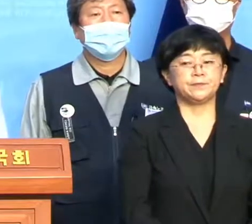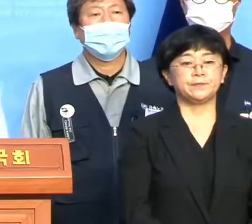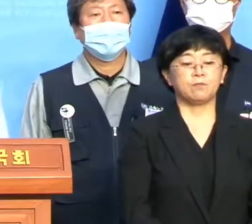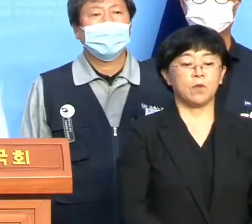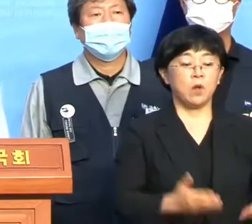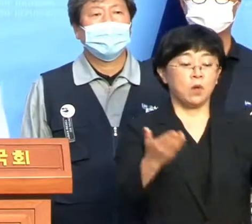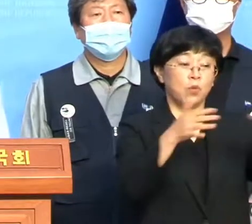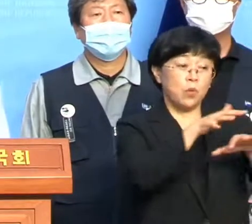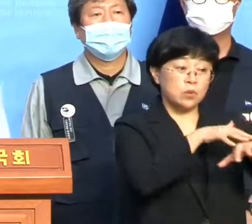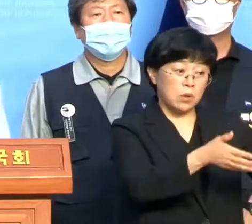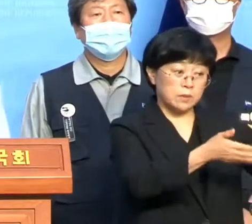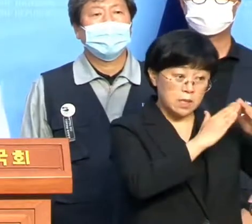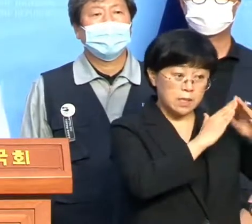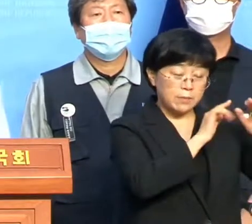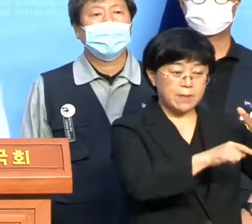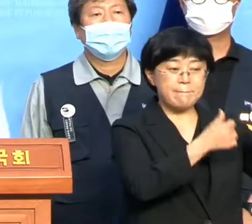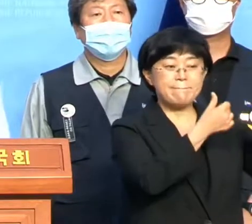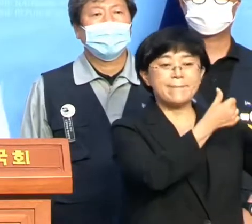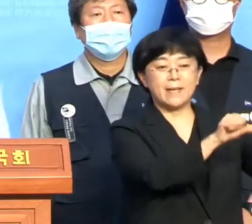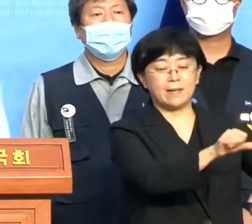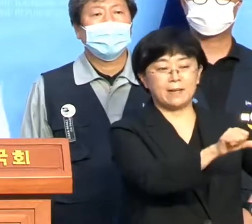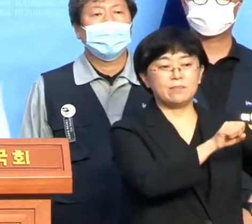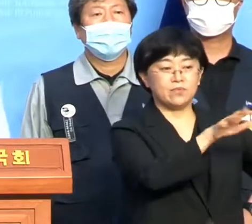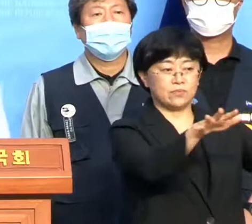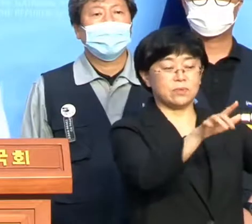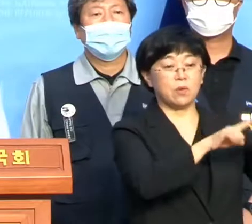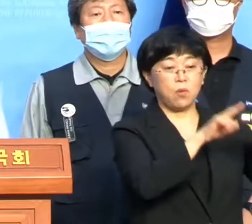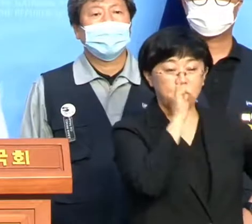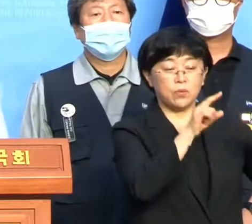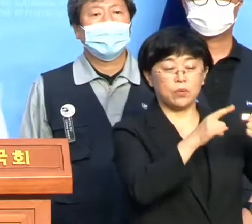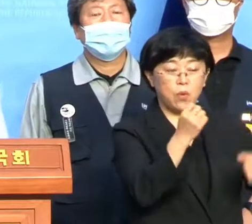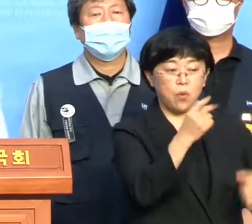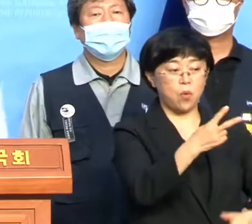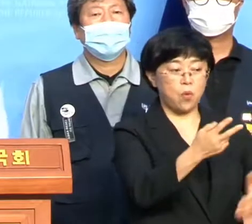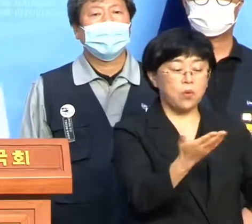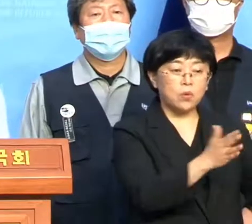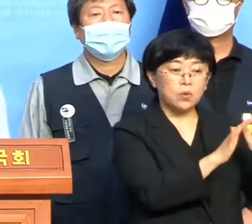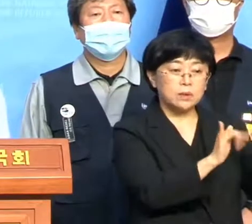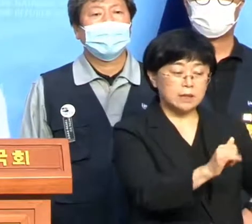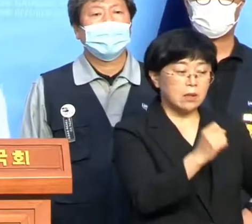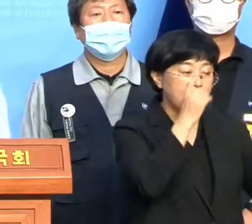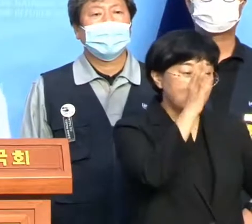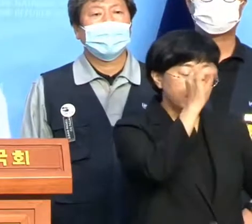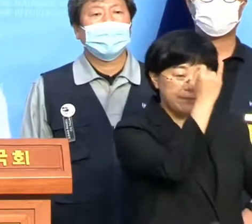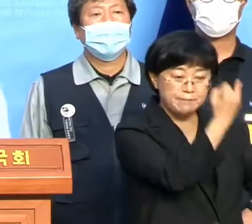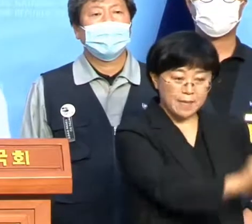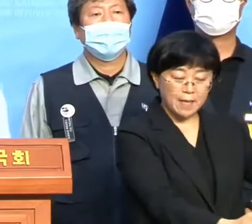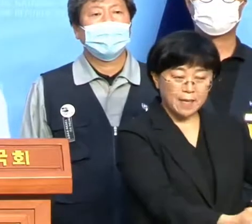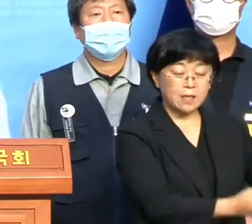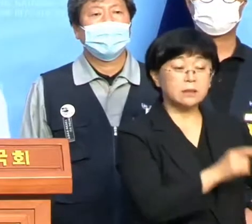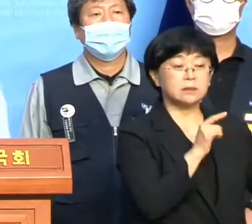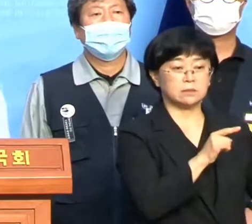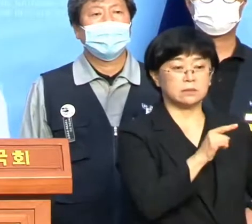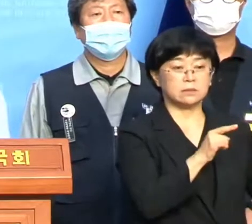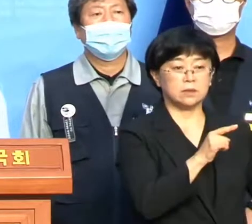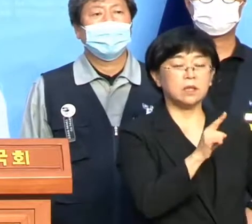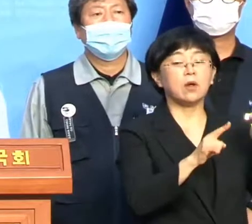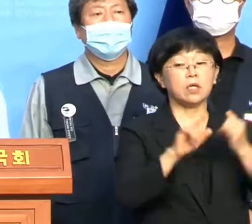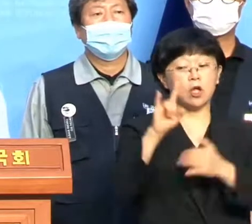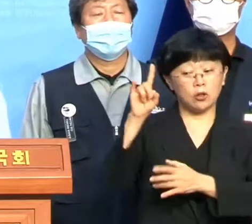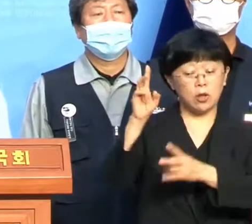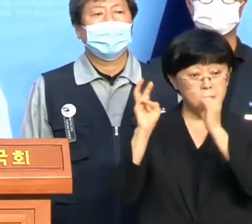노동조합 슬립을 파괴하고 어이 노동자들의 인건 물체 불에 까지 잃어야 하는 이런